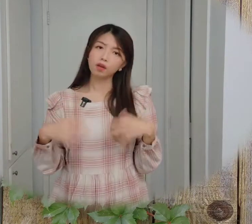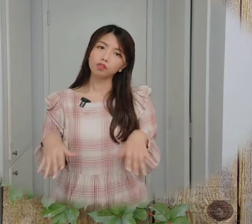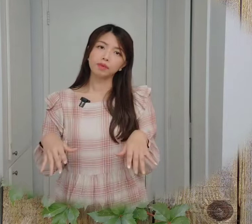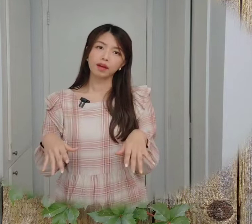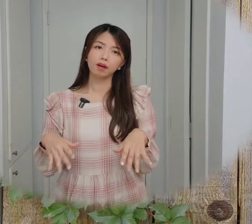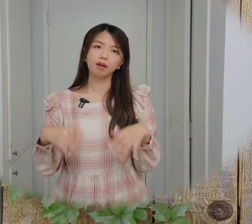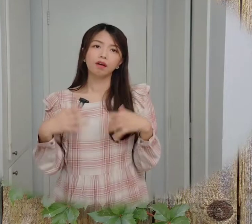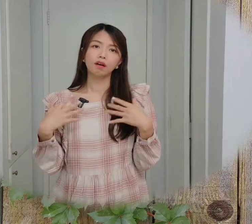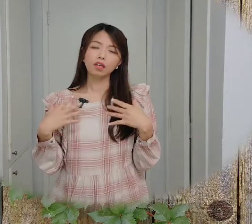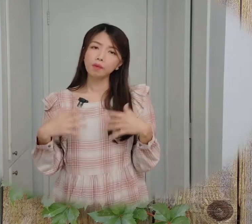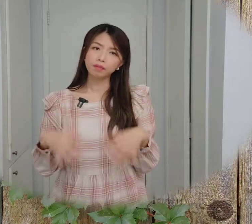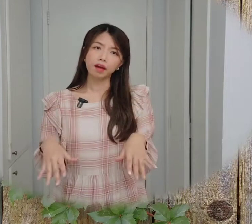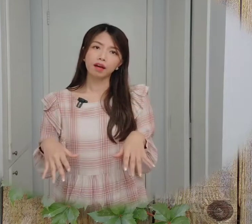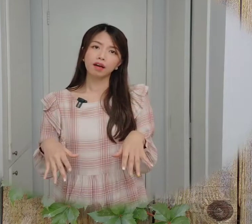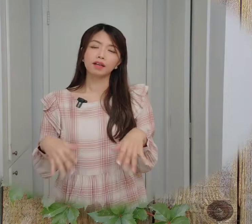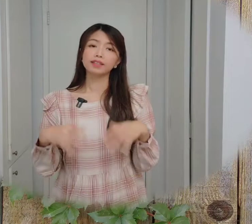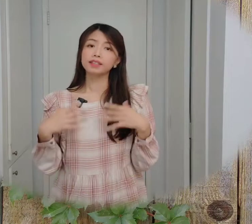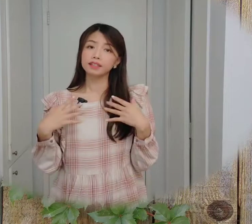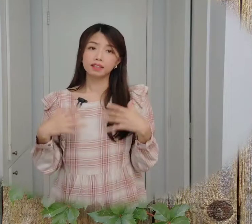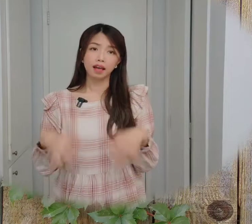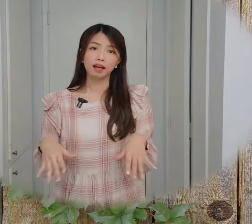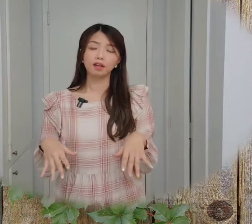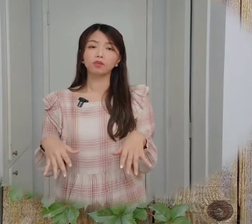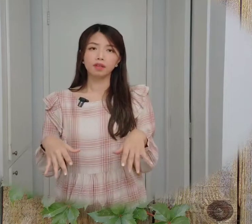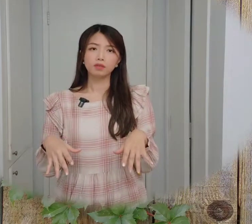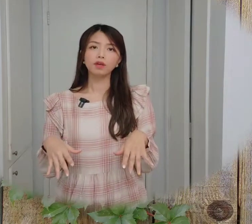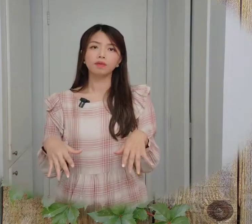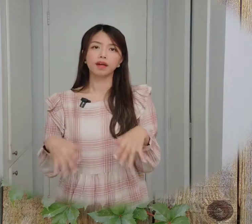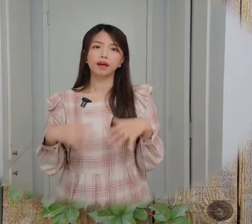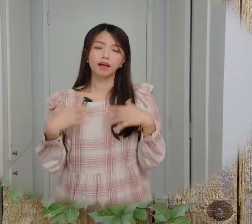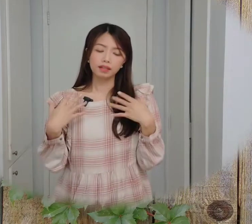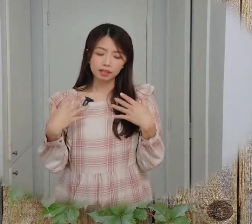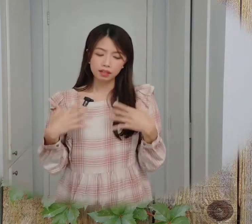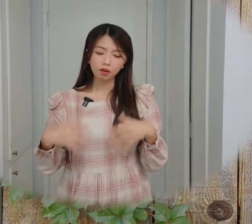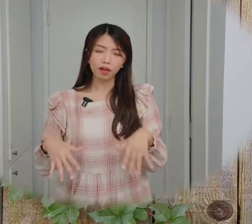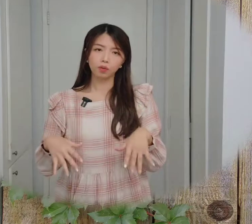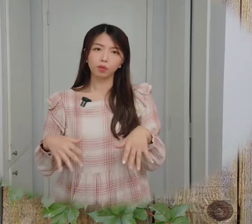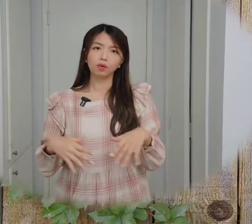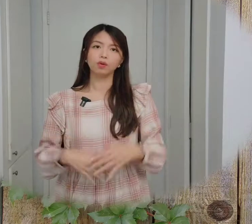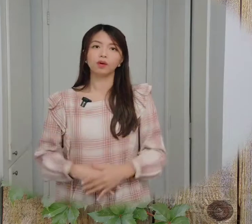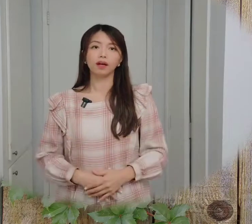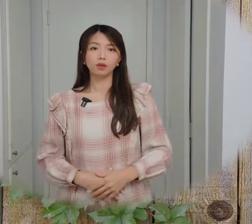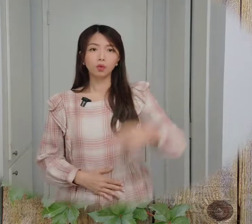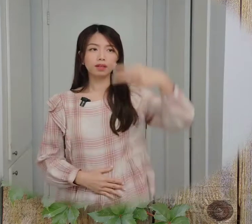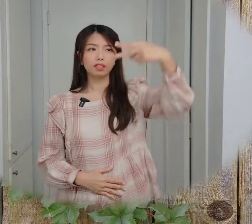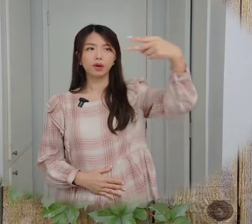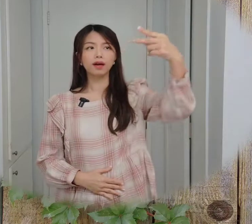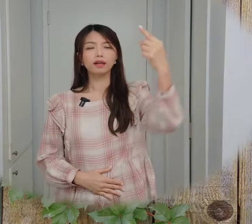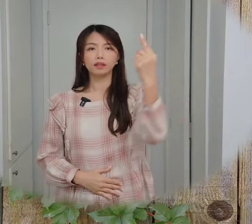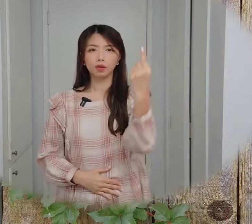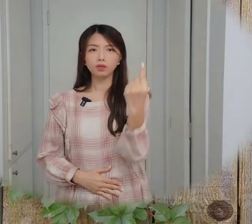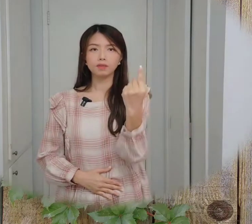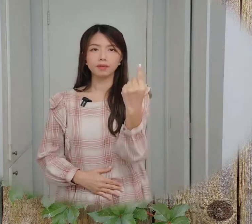이렇게 내려주시면 돼요. 힘없다, 지친다 이런 뜻의 수어입니다. 지쳐가도, 아까 도란